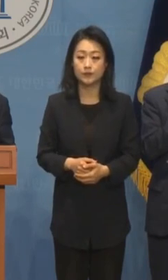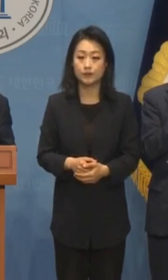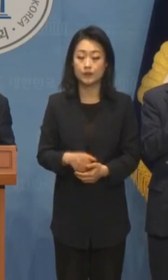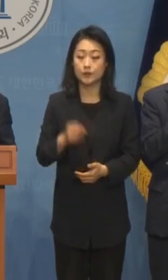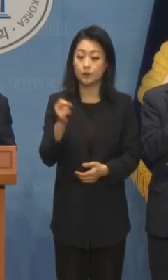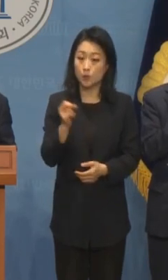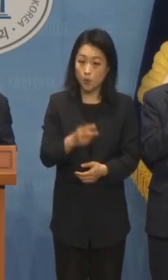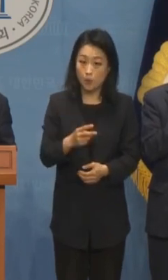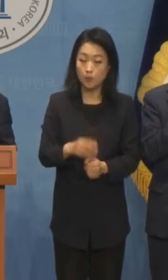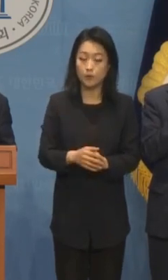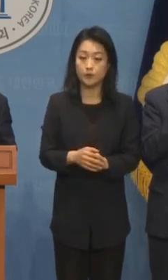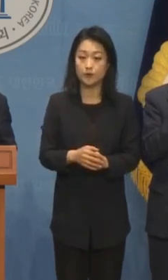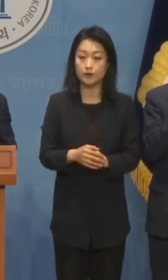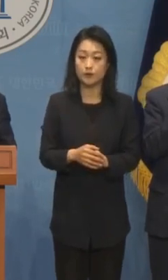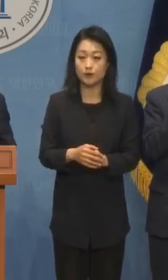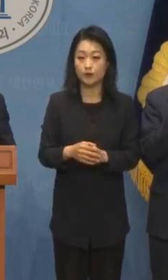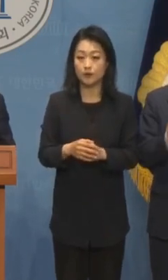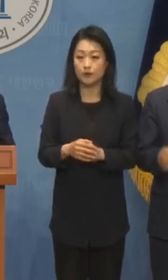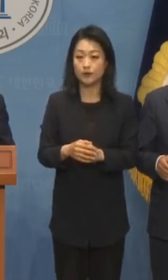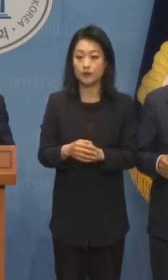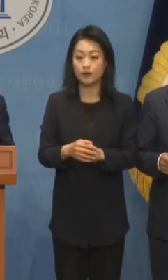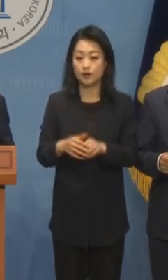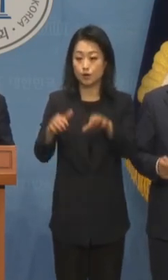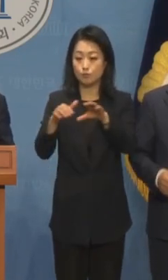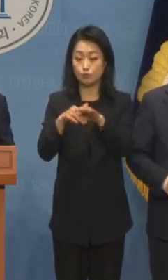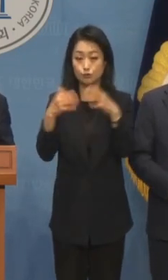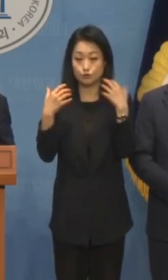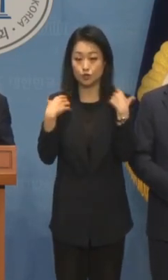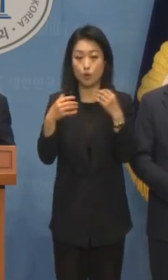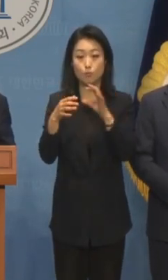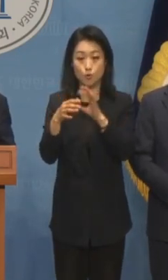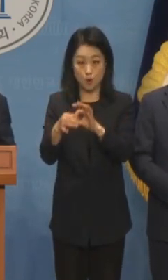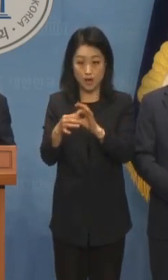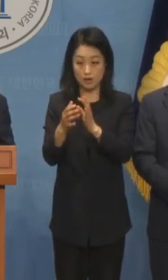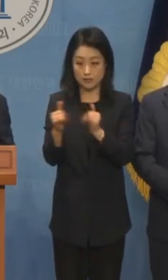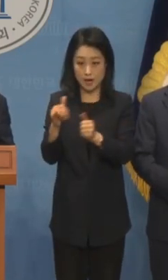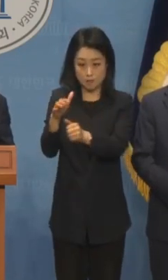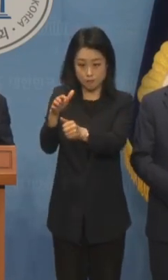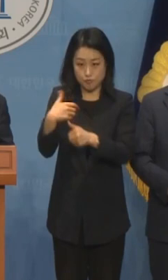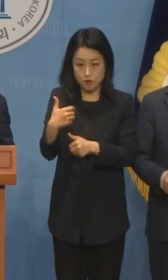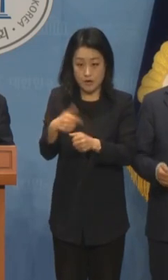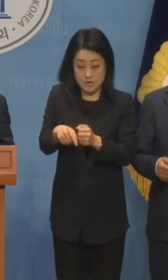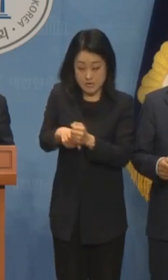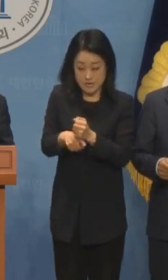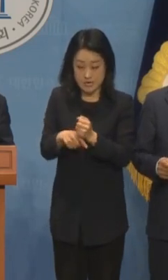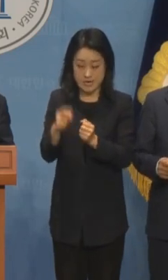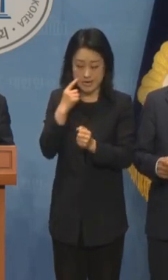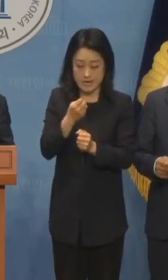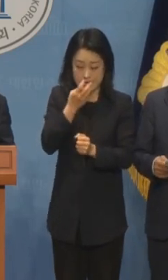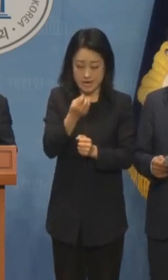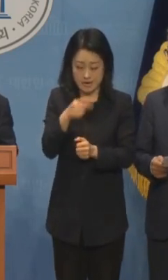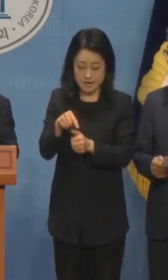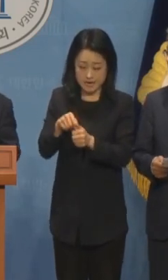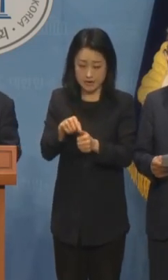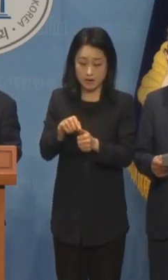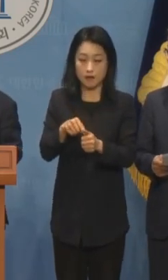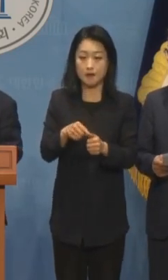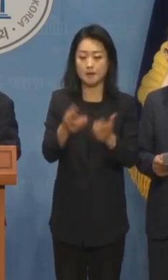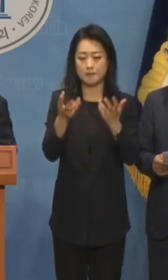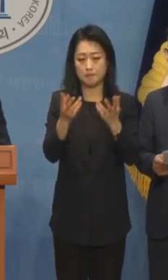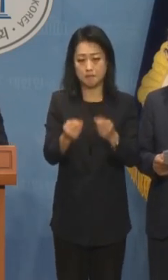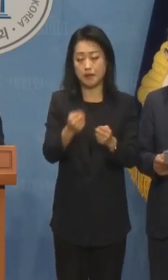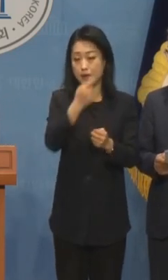특히 전 정권 인사 재판에서도 상당히 유사하게 발견되고 있습니다.